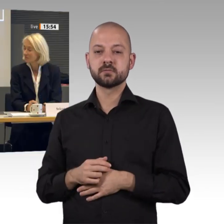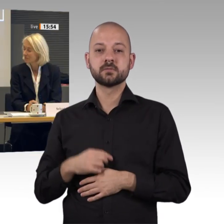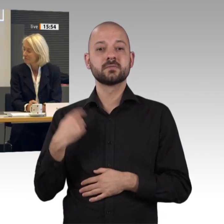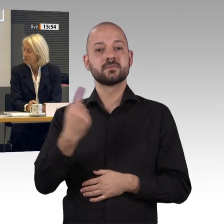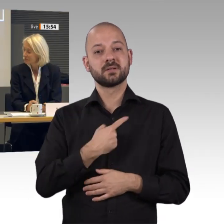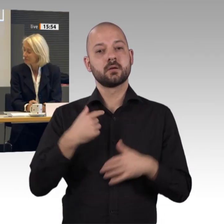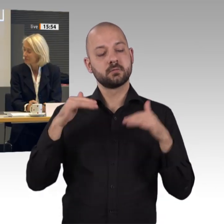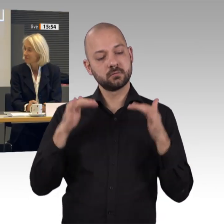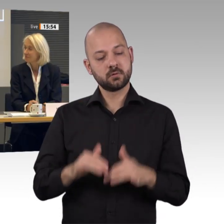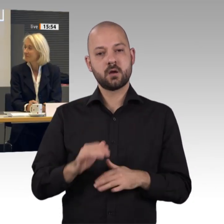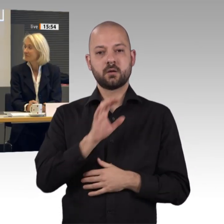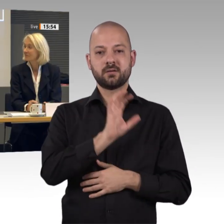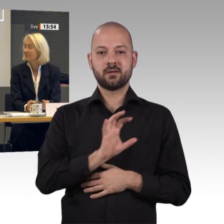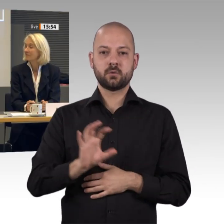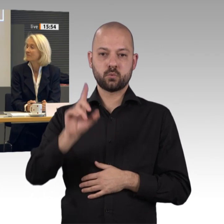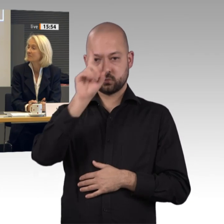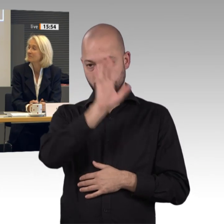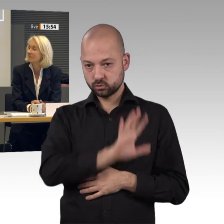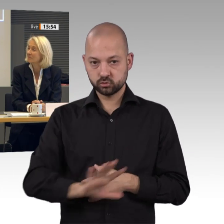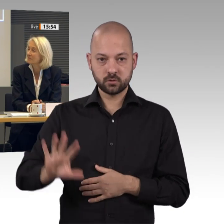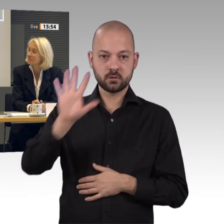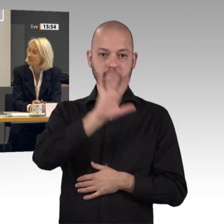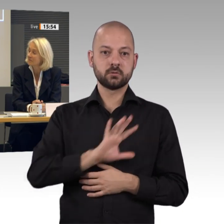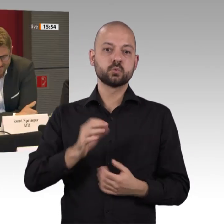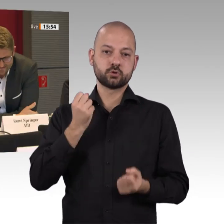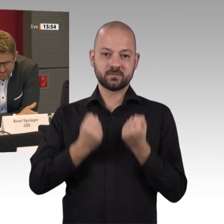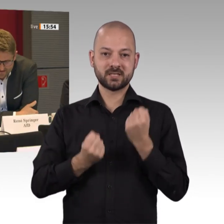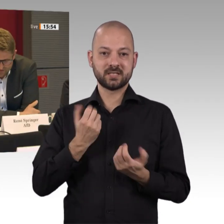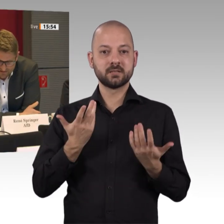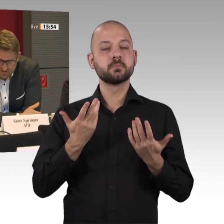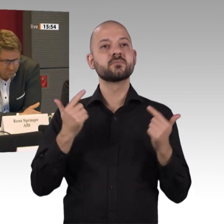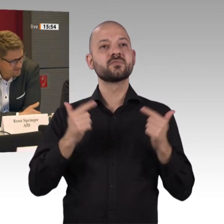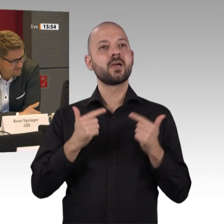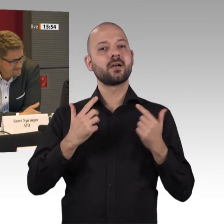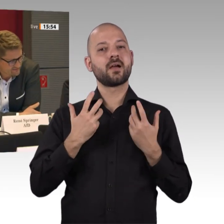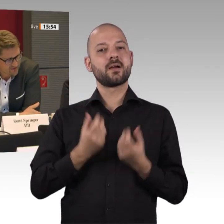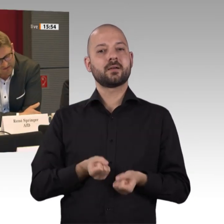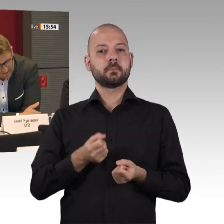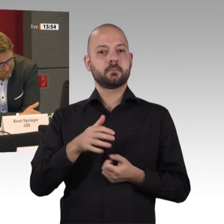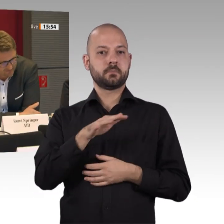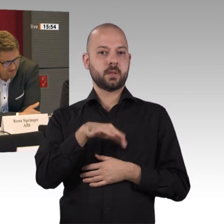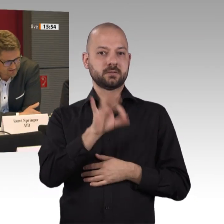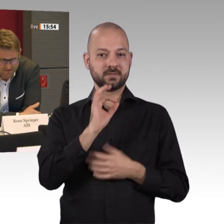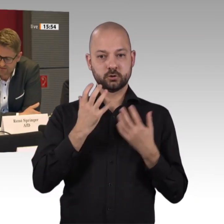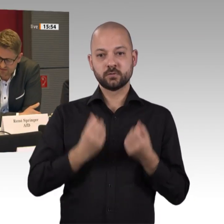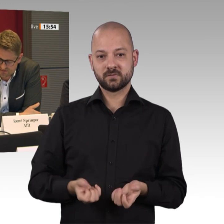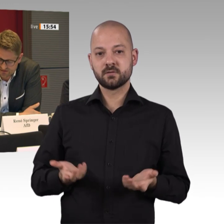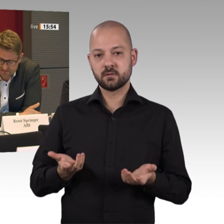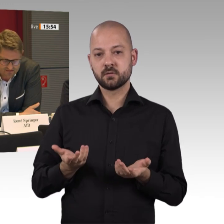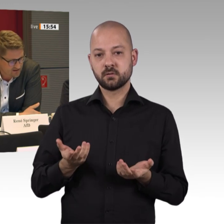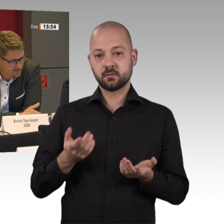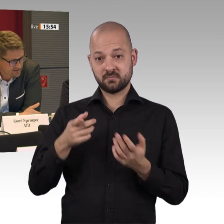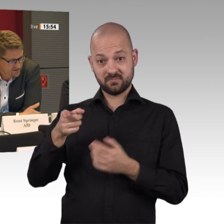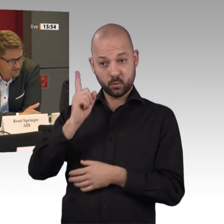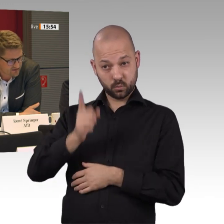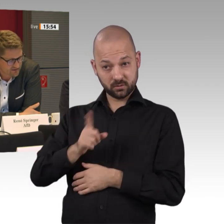Dankeschön, Frau Verspol. Herr Springer. Ja, vielen Dank, Herr Vorsitzender. Sehr geehrte Damen und Herren, meine Frage, die erste richtet sich